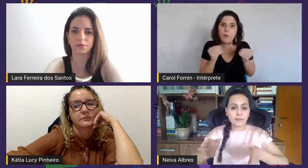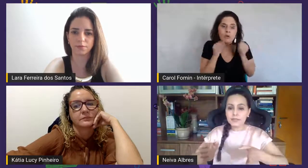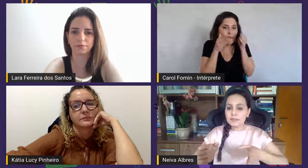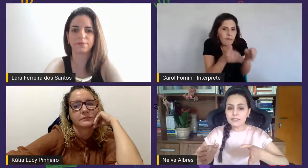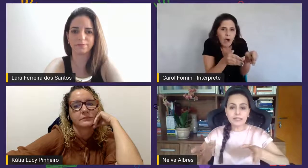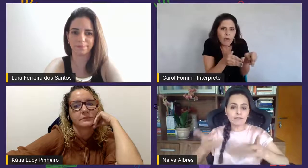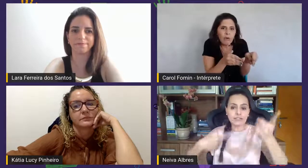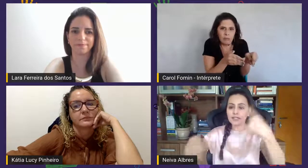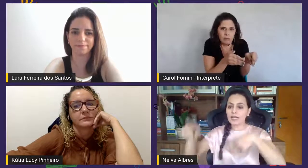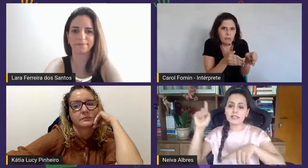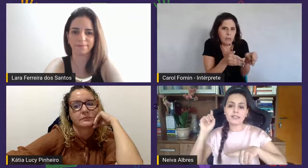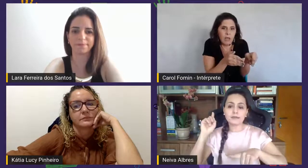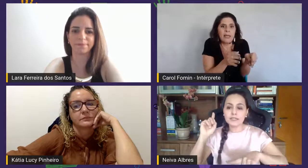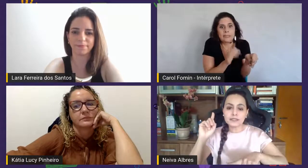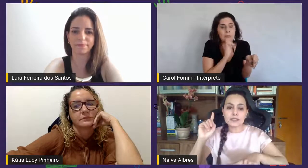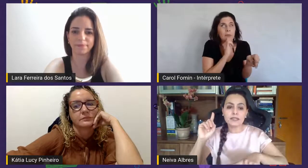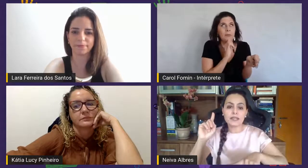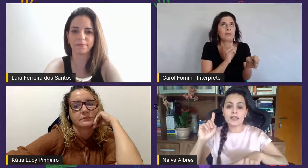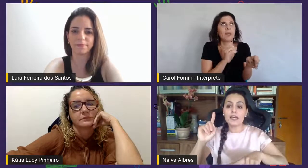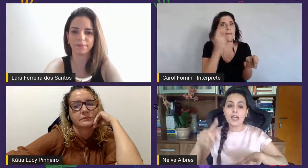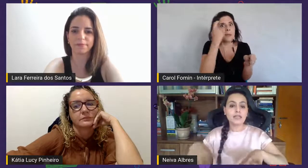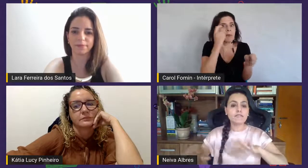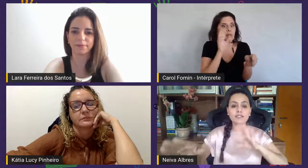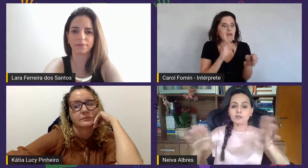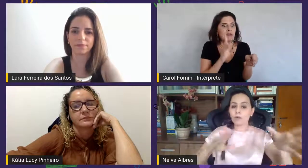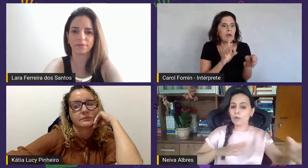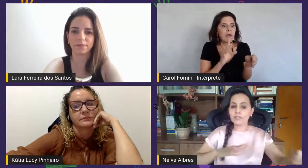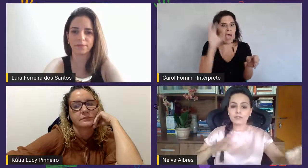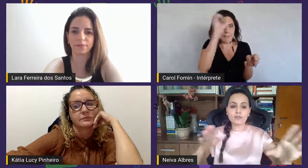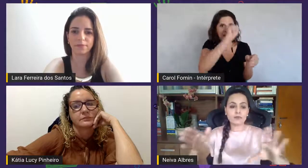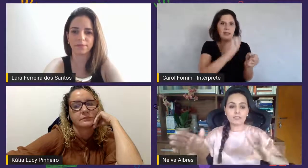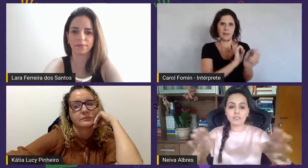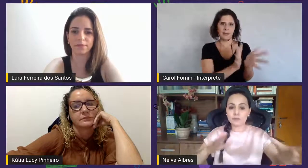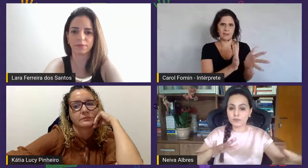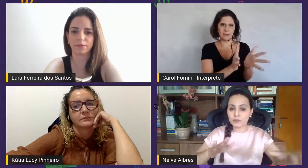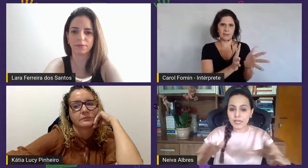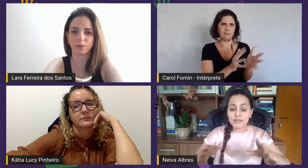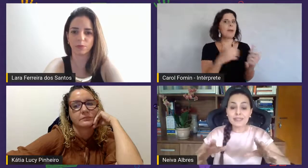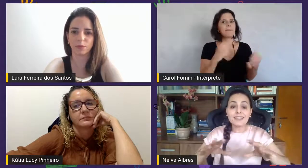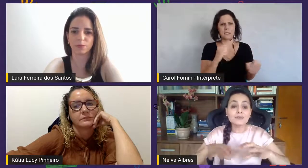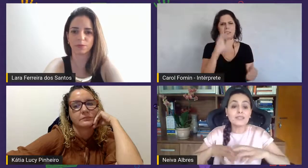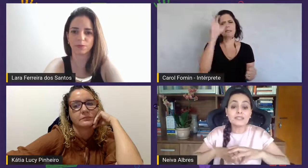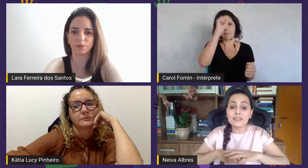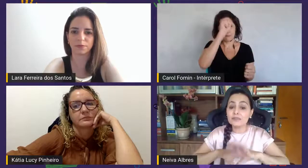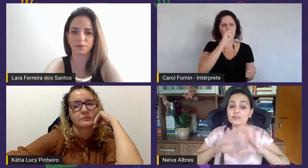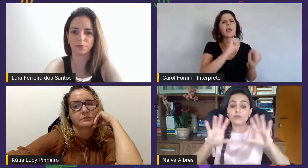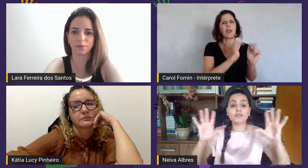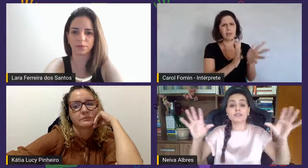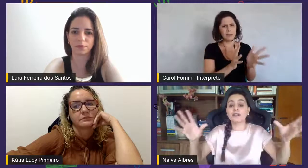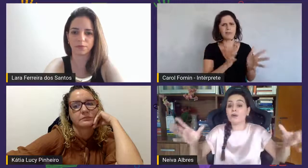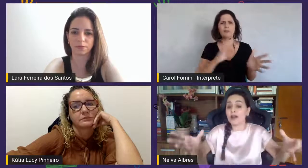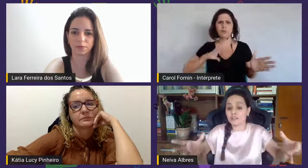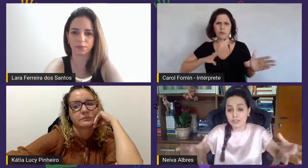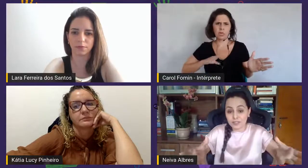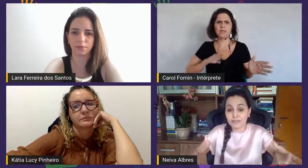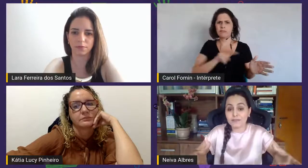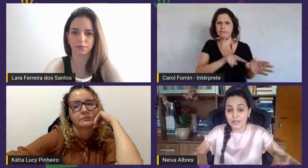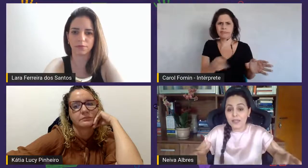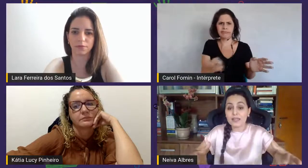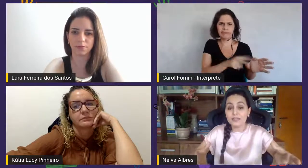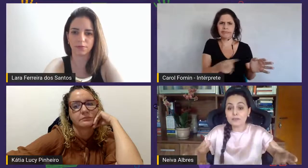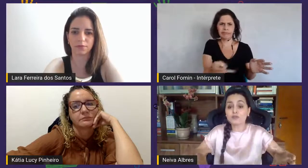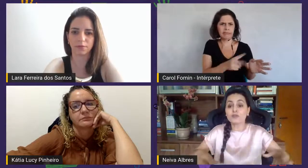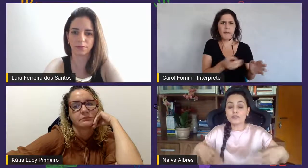aprender Libras, tem que avançar na Libras, né? E fazer uma boa tradução Libras-português, desprezando as outras